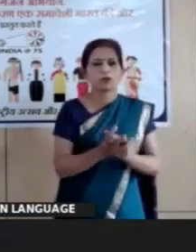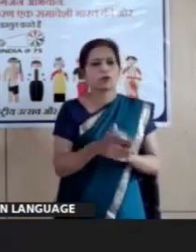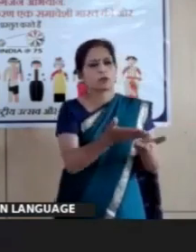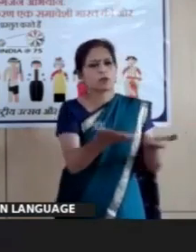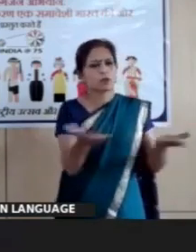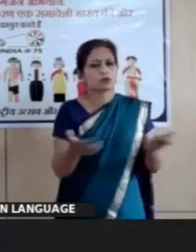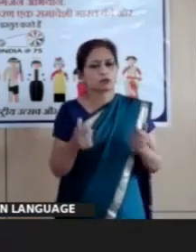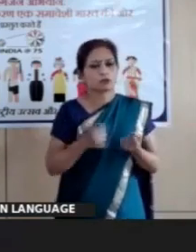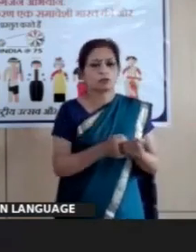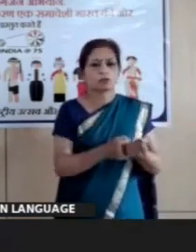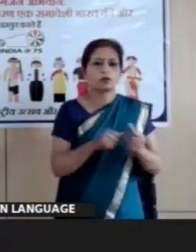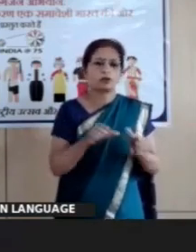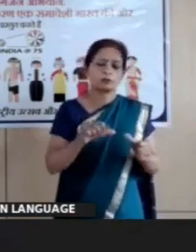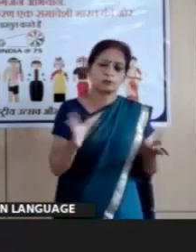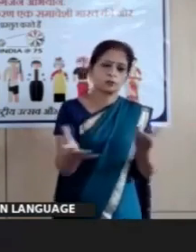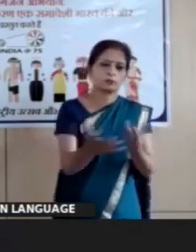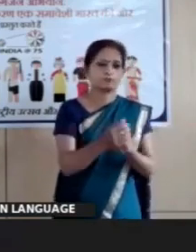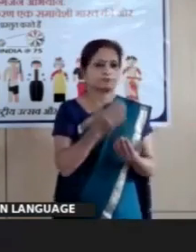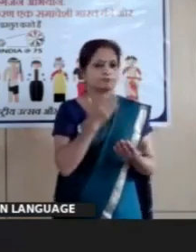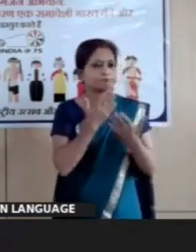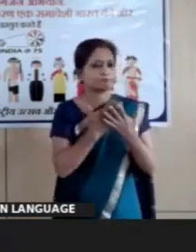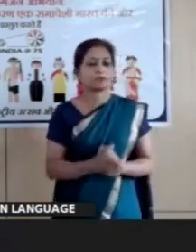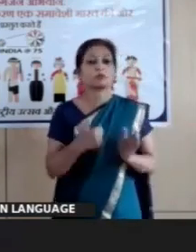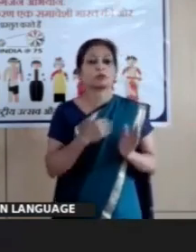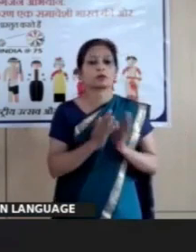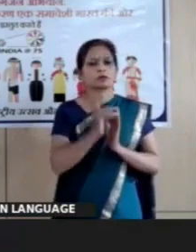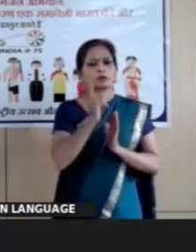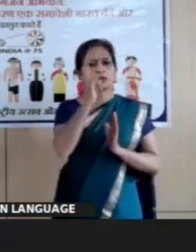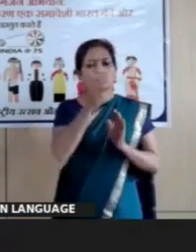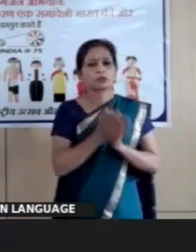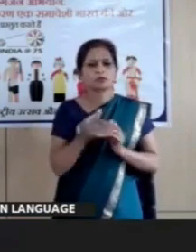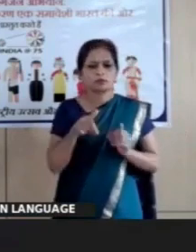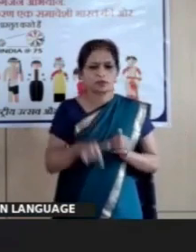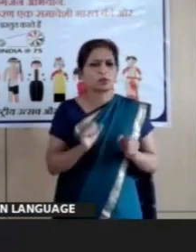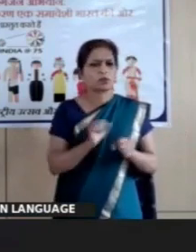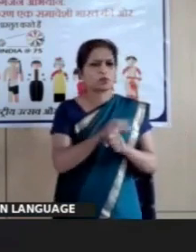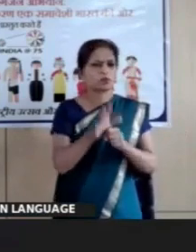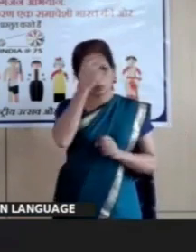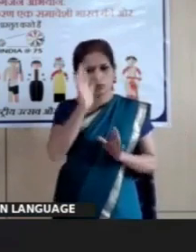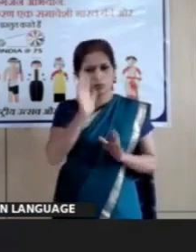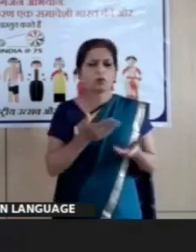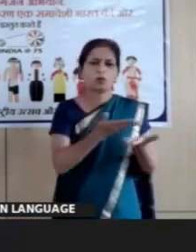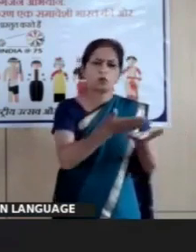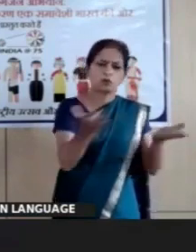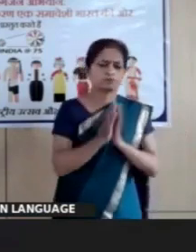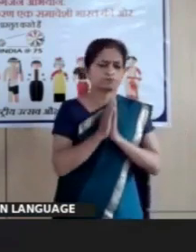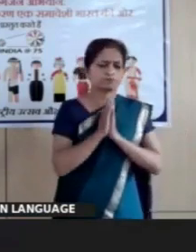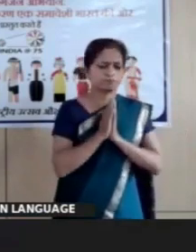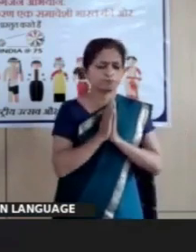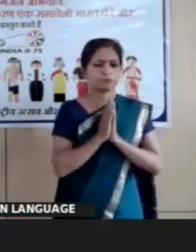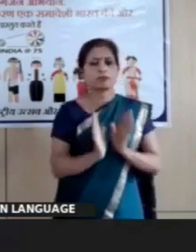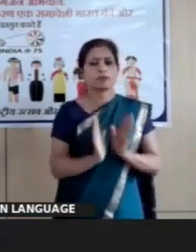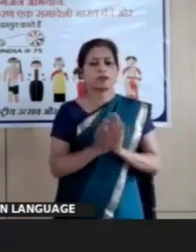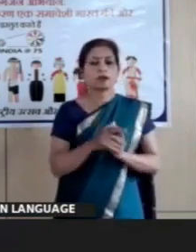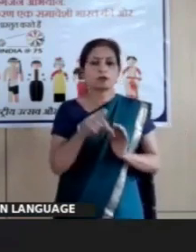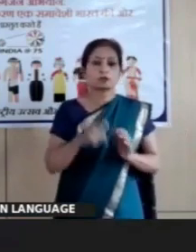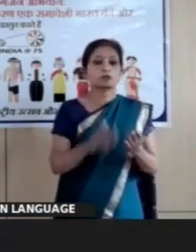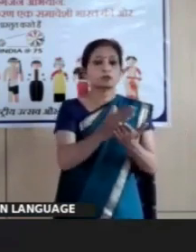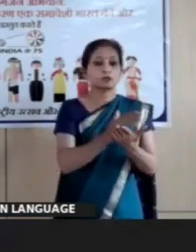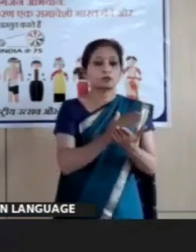प्रयास, प्रेरणा और समर्पण के लिए हम उपकृत हैं। मैं ईश्वर से इस कठिन कोविड काल में आप सबके लिए प्रार्थना करते हुए पुनः